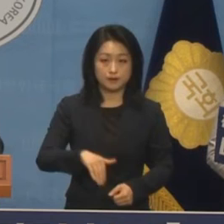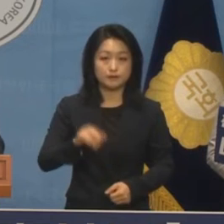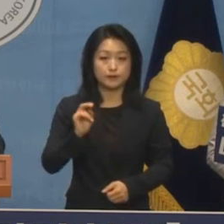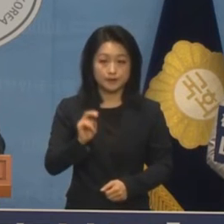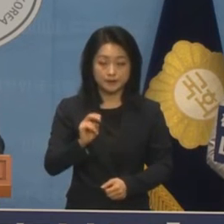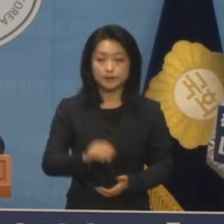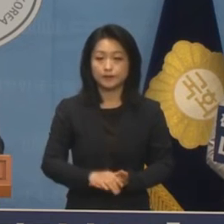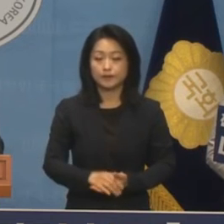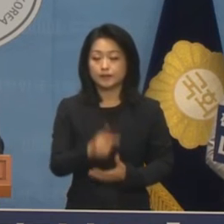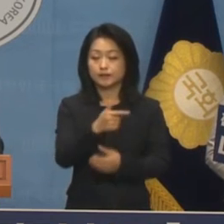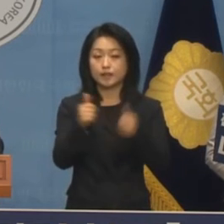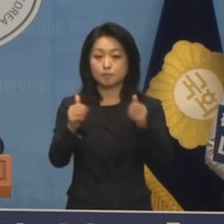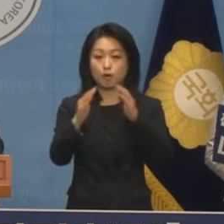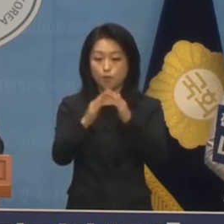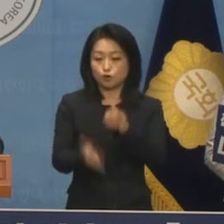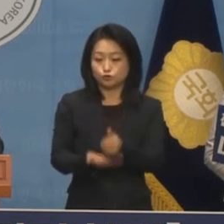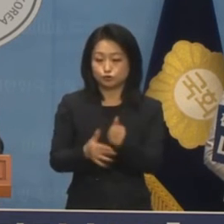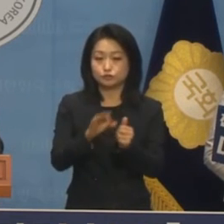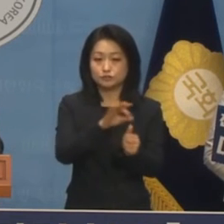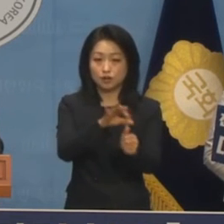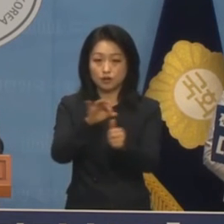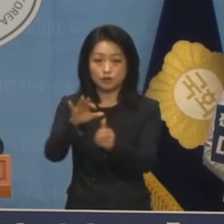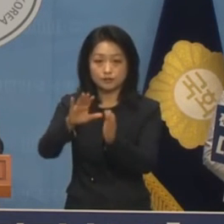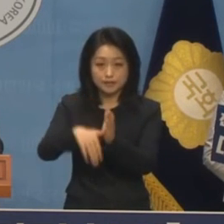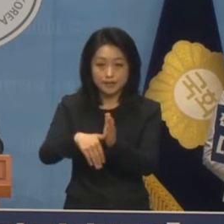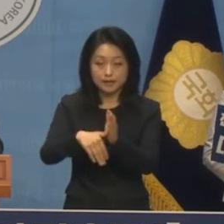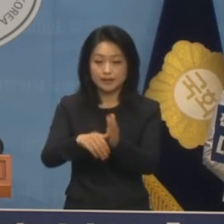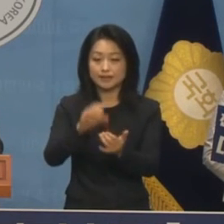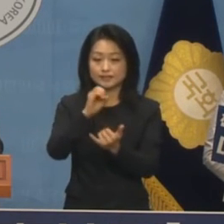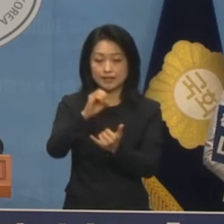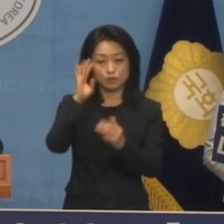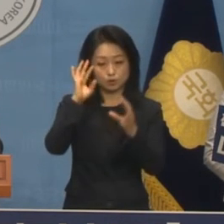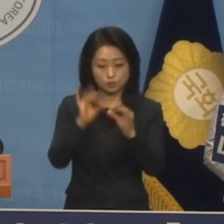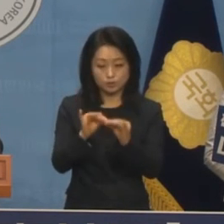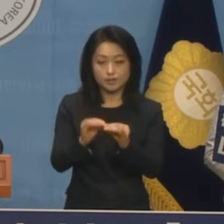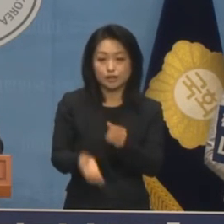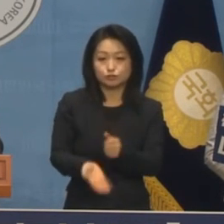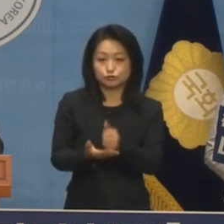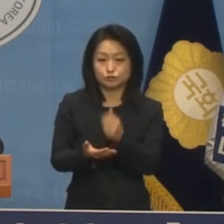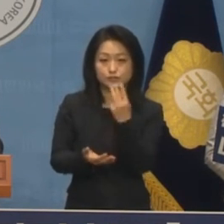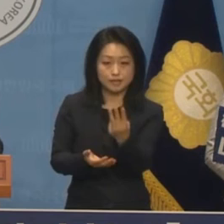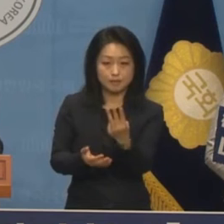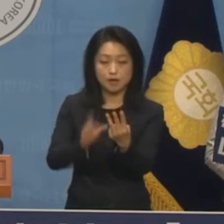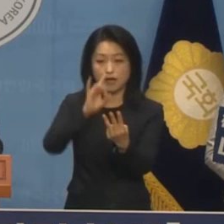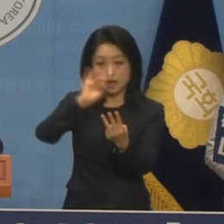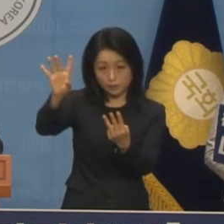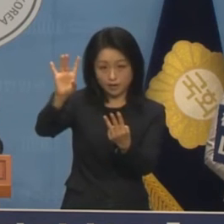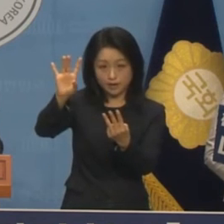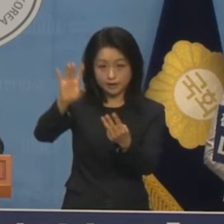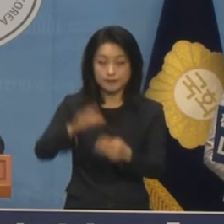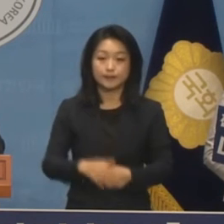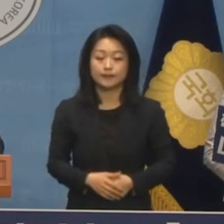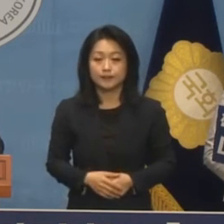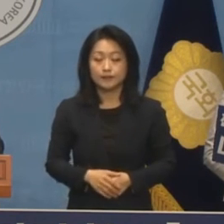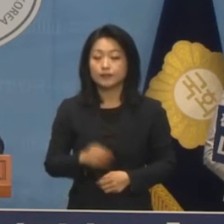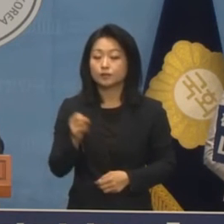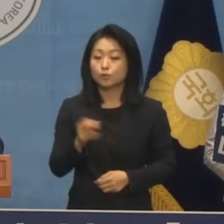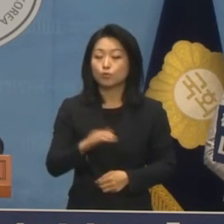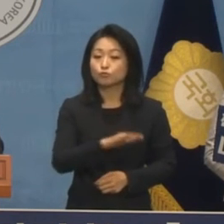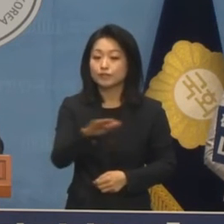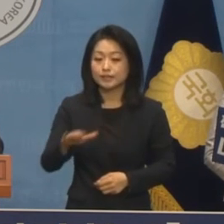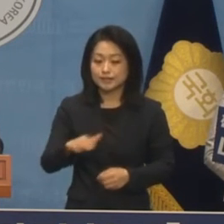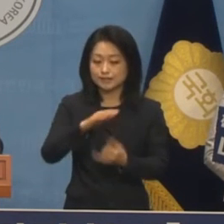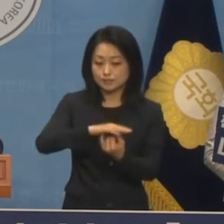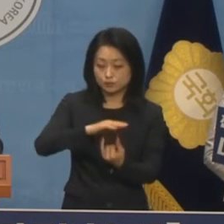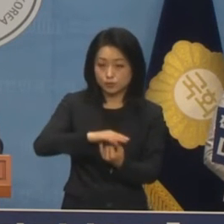것입니다. 대법원 인사 추천에서 이러한 불공정한 인사 조치가 반복적으로 단행되지 않기를 강력히 요청드립니다. 그래서 우리